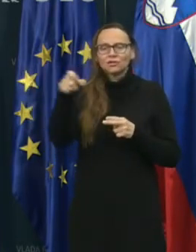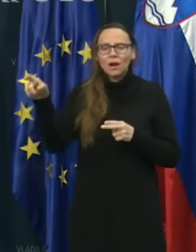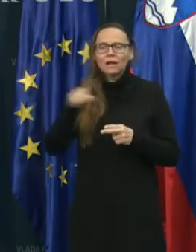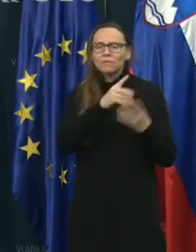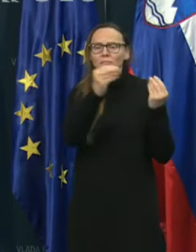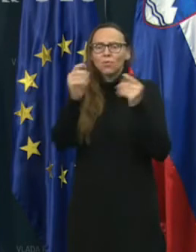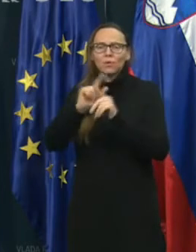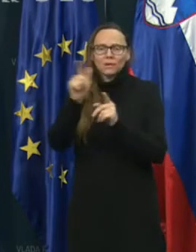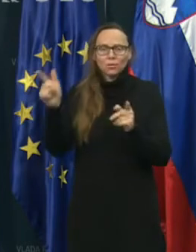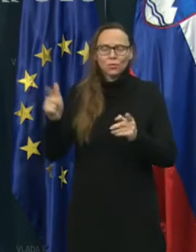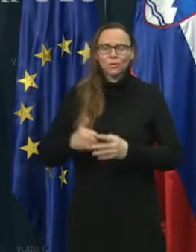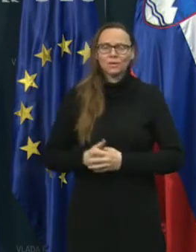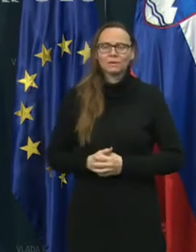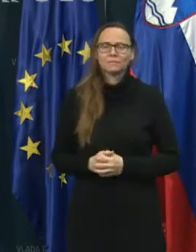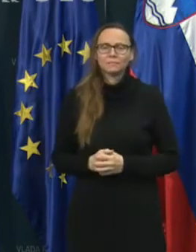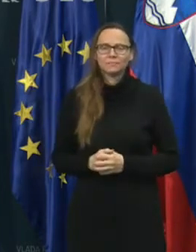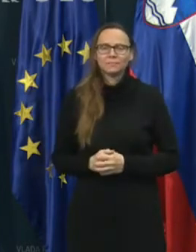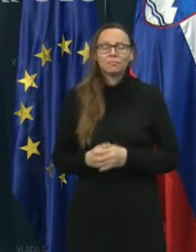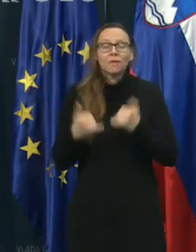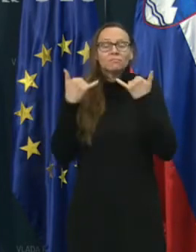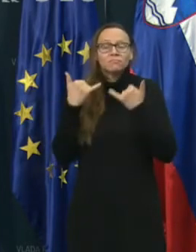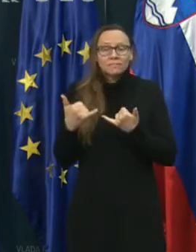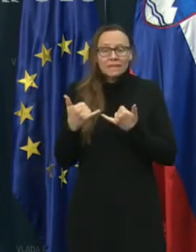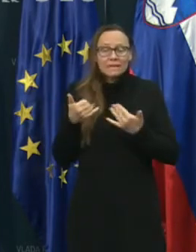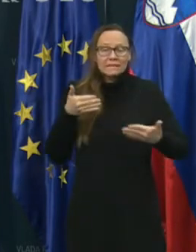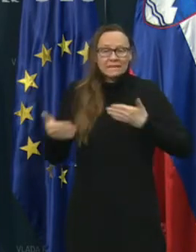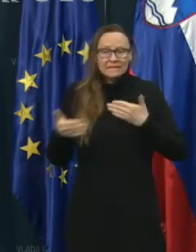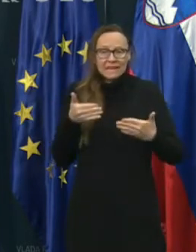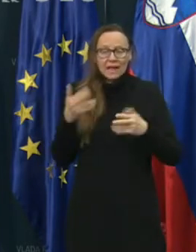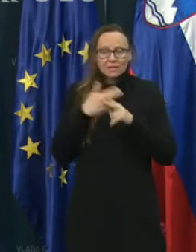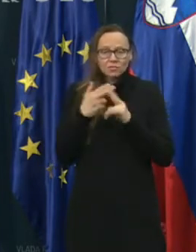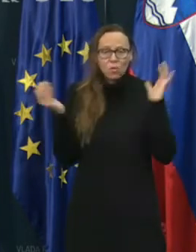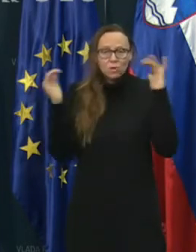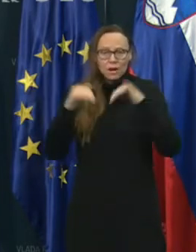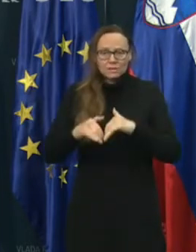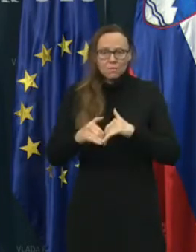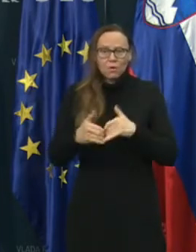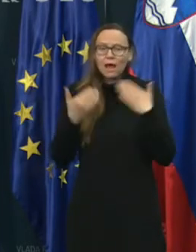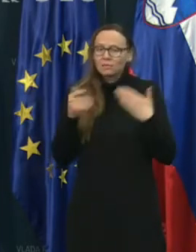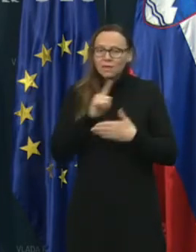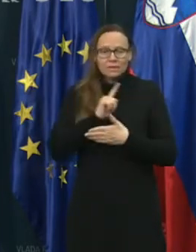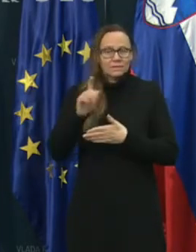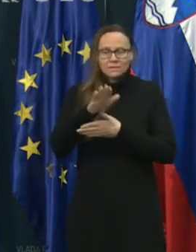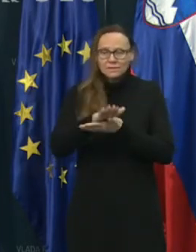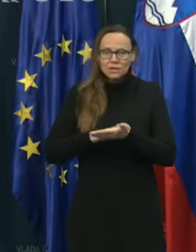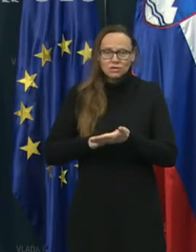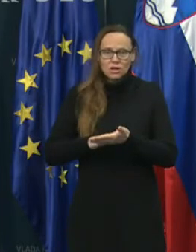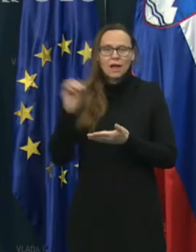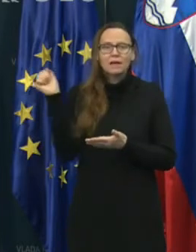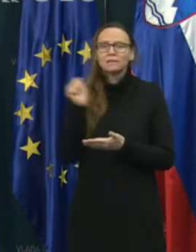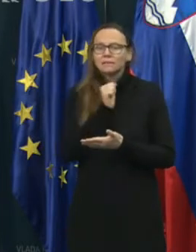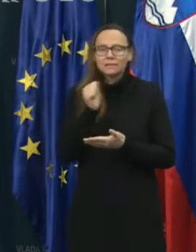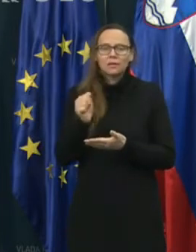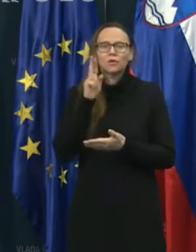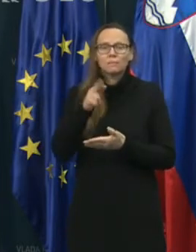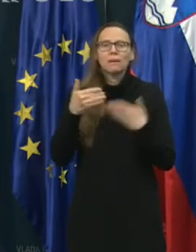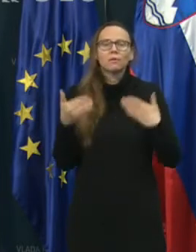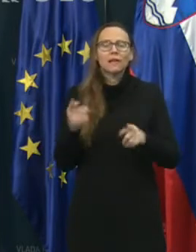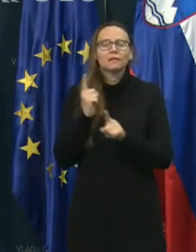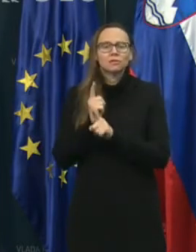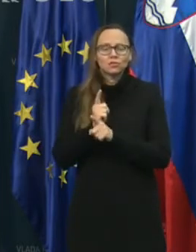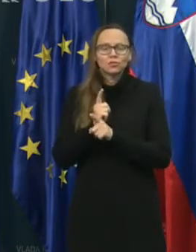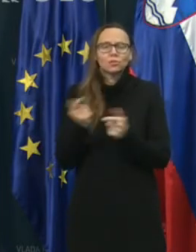drugi. Plenarna seja Državnega zbora se danes ni začela, zato imamo danes tudi